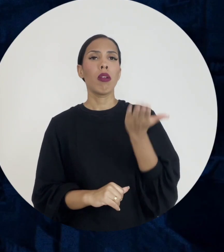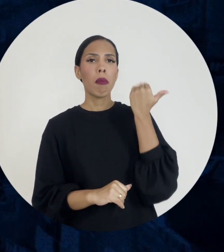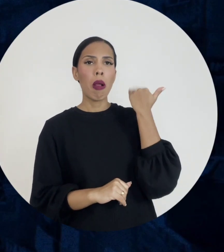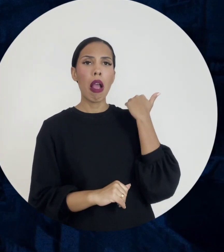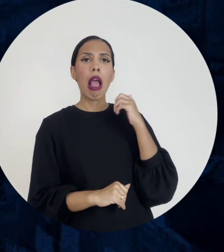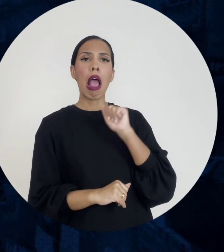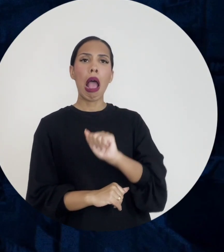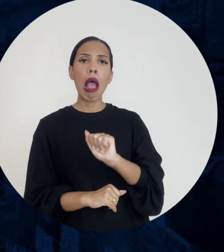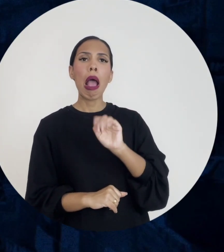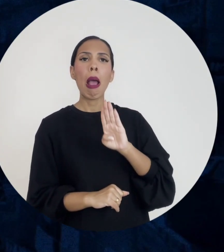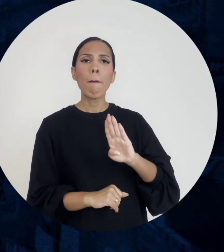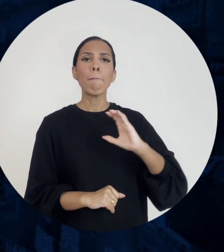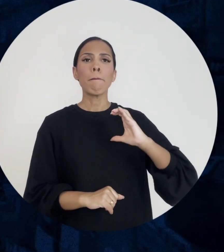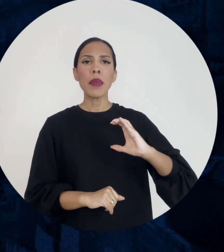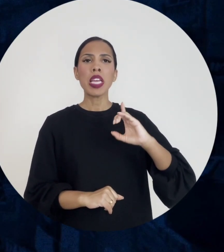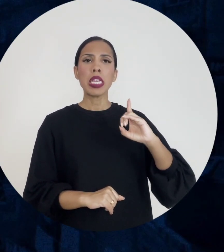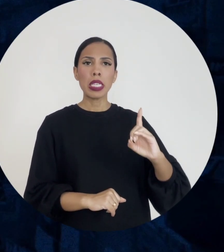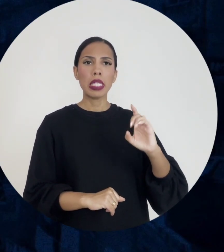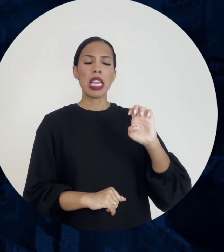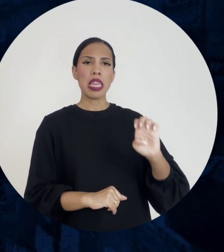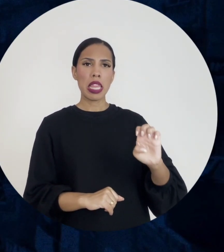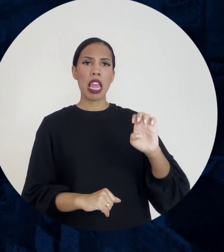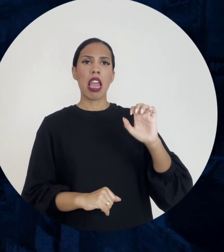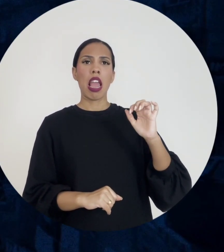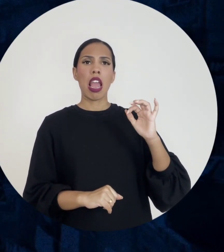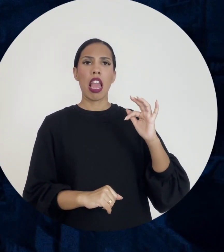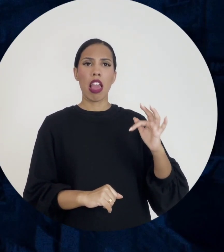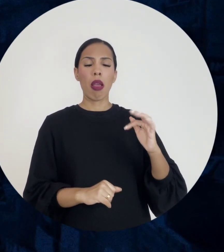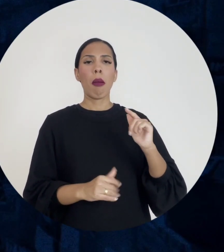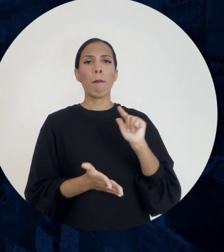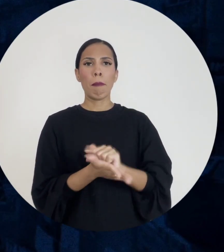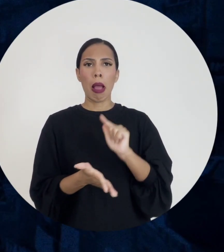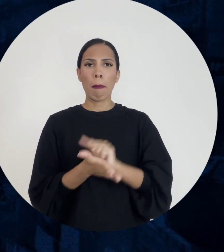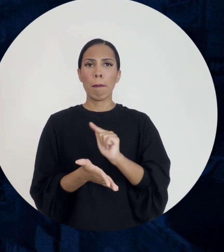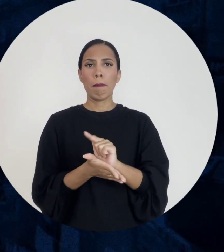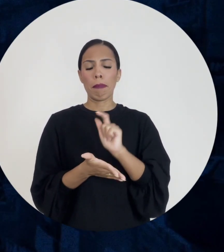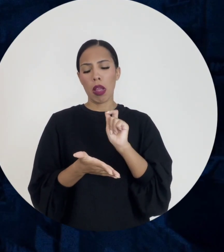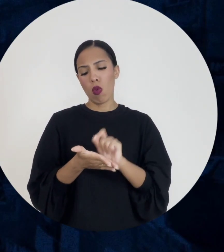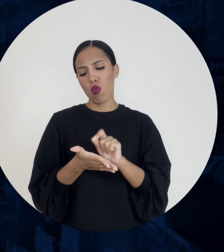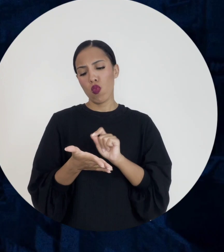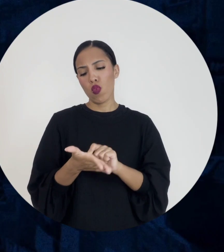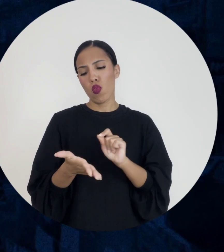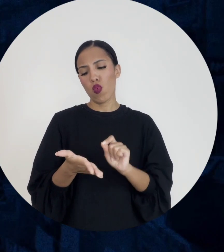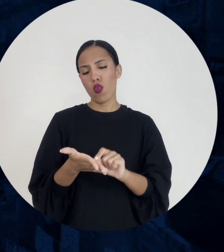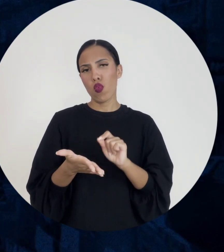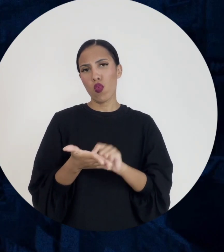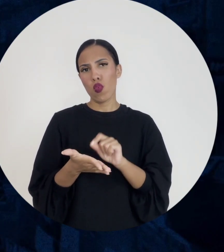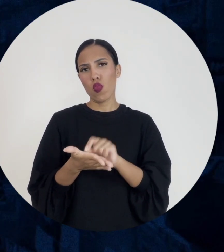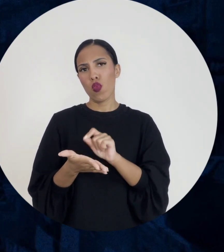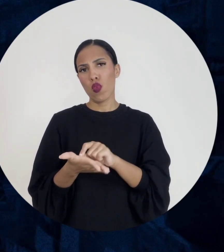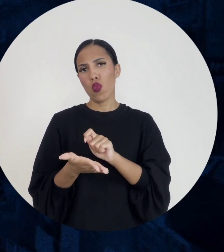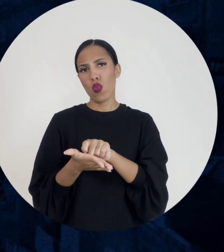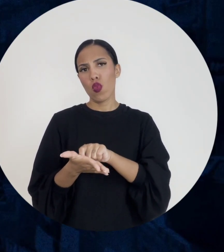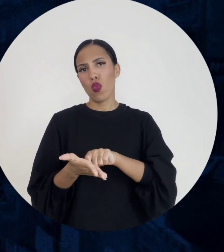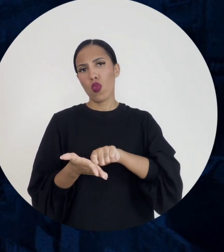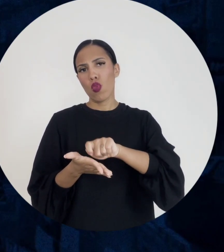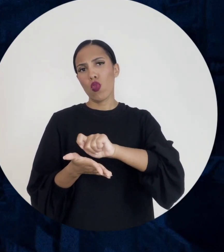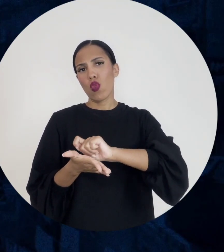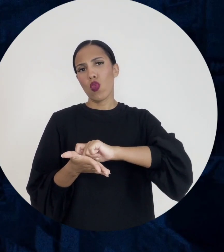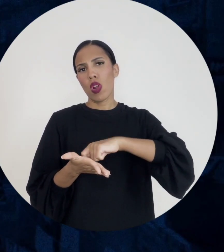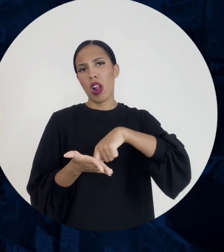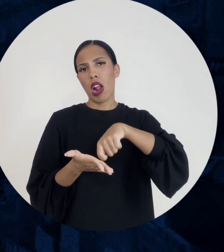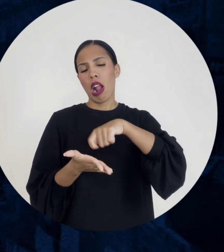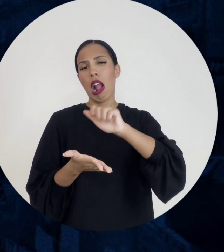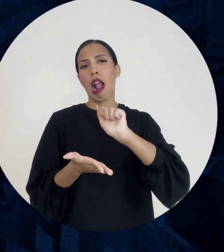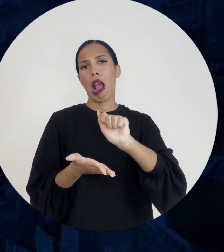fazia um buraco no meio e ia mostrando cada A, B, era aquela coisa bem primitiva, né? Que bom que a senhora teve